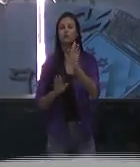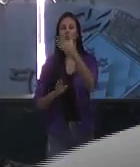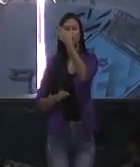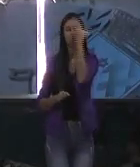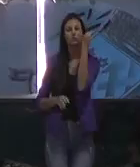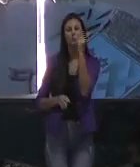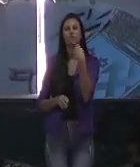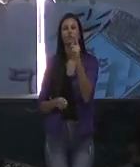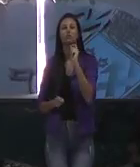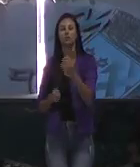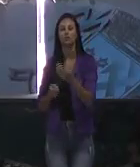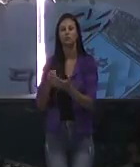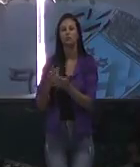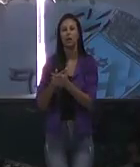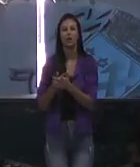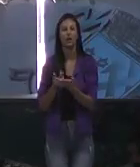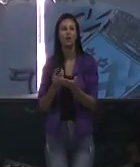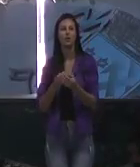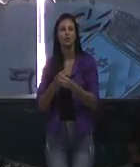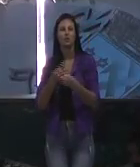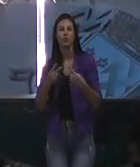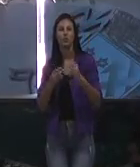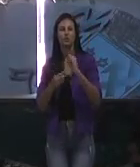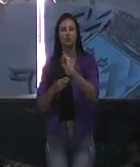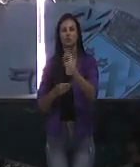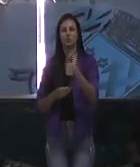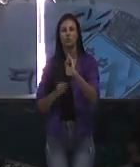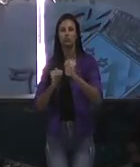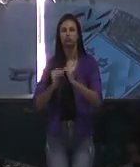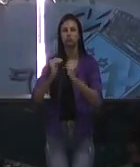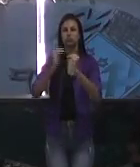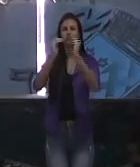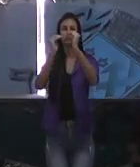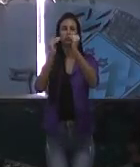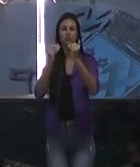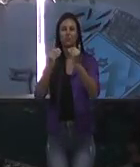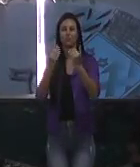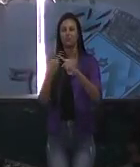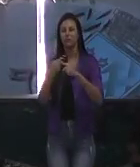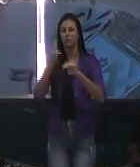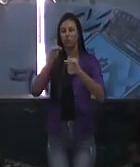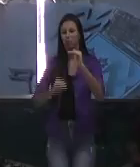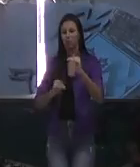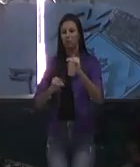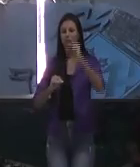as taxas que foram elevadas. Essas taxas hoje são muito desiguais.